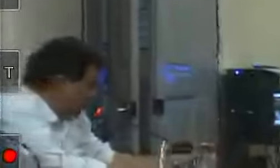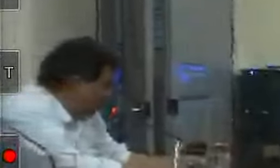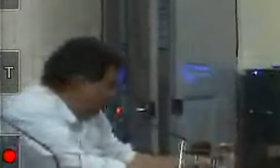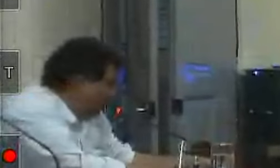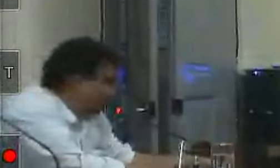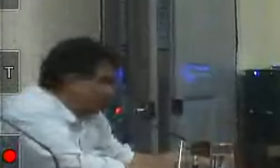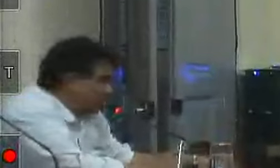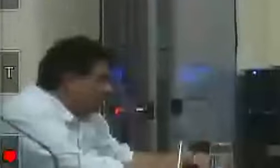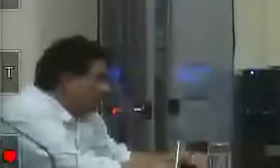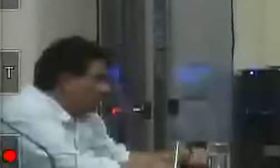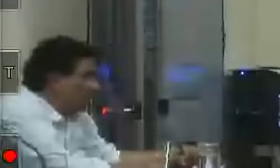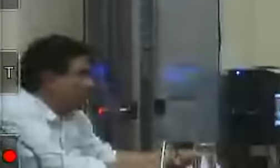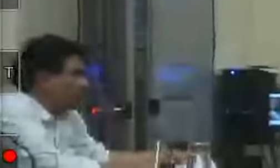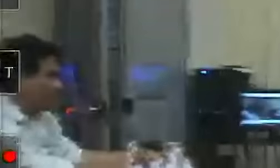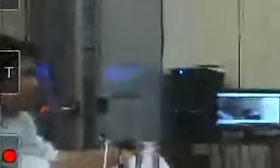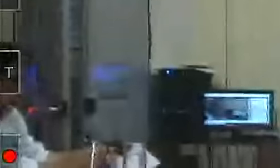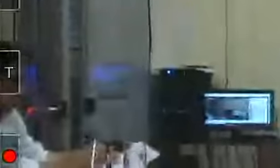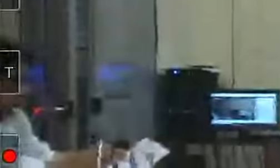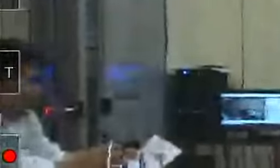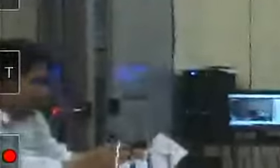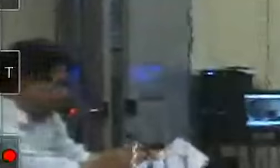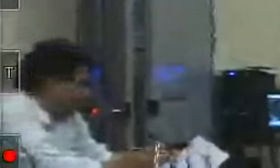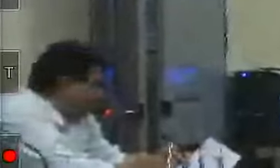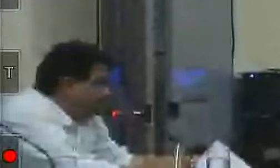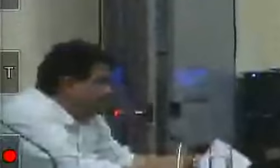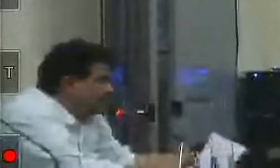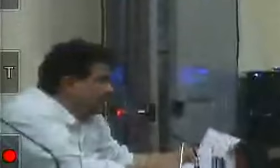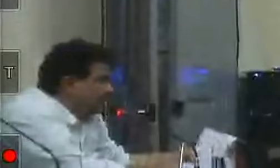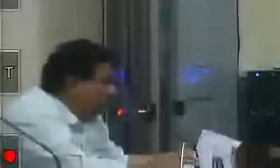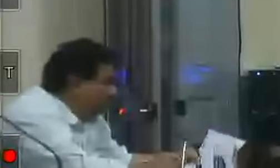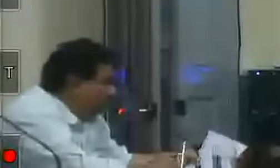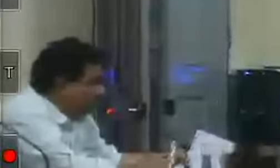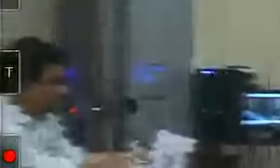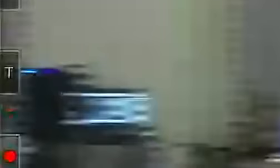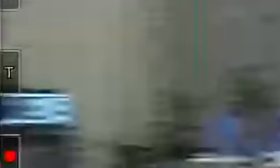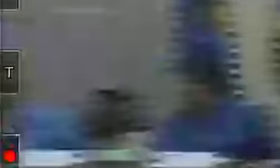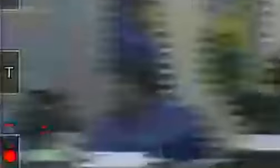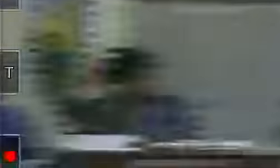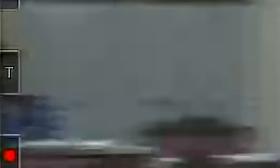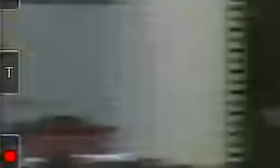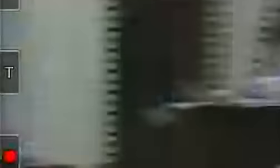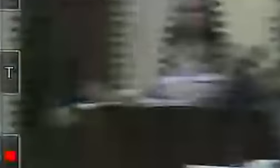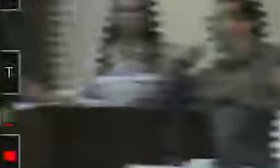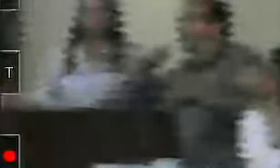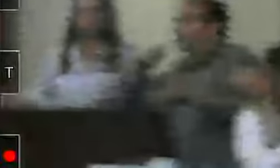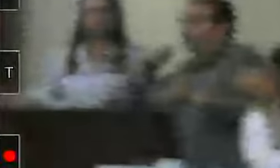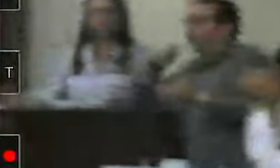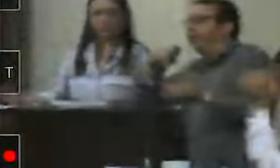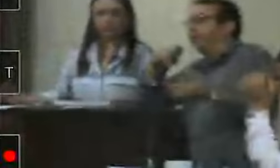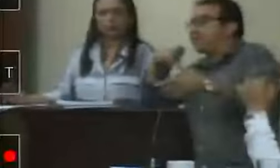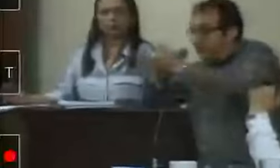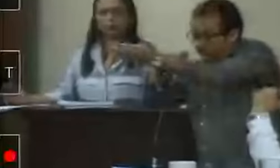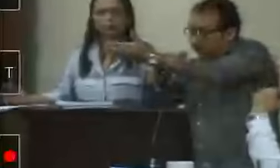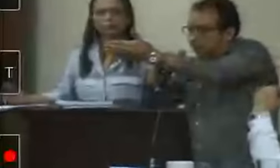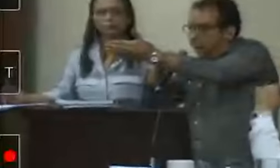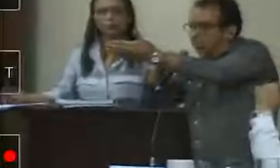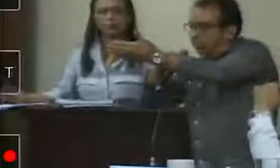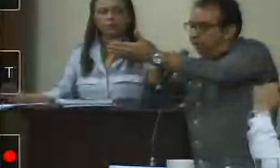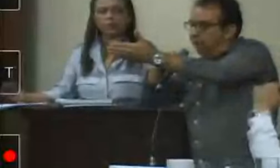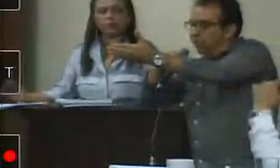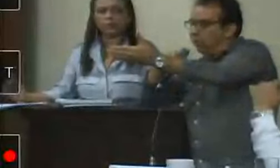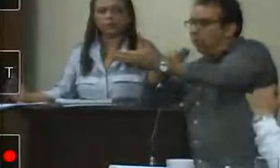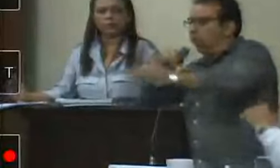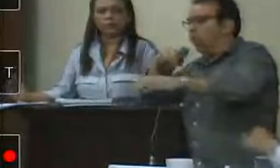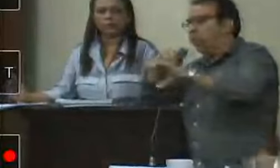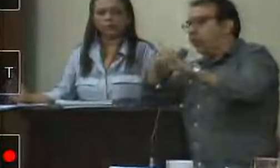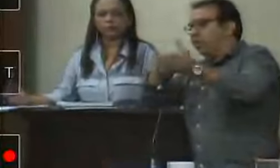isso. Porque é média, né? Média. E assim, a lâmina é muito cara, enfim, nós temos a demanda, conforme